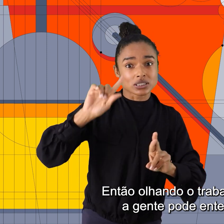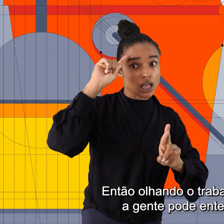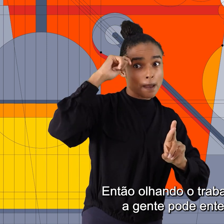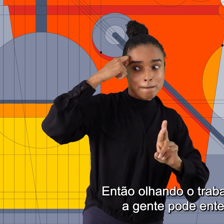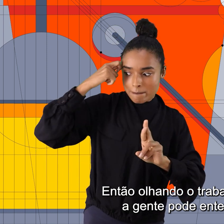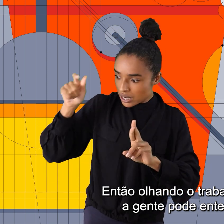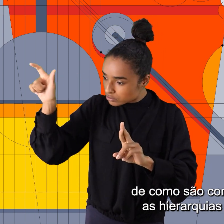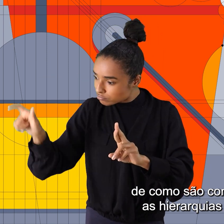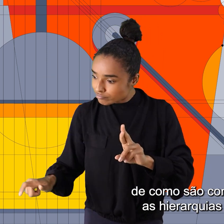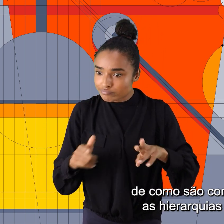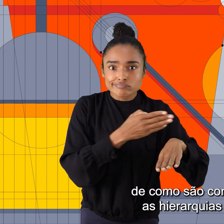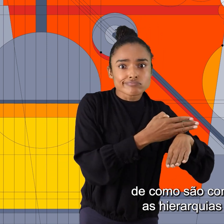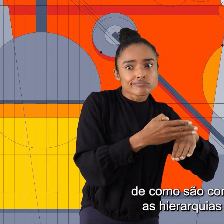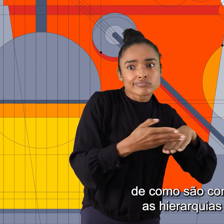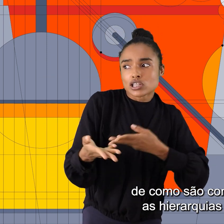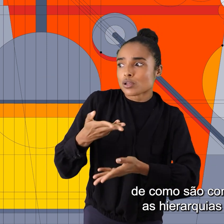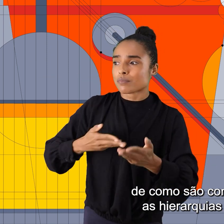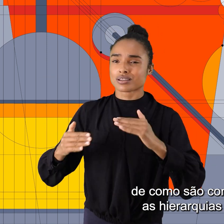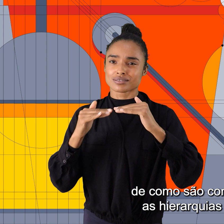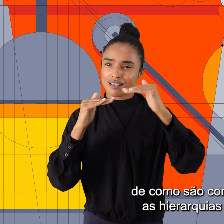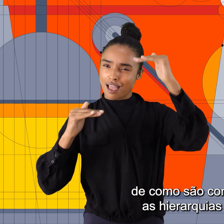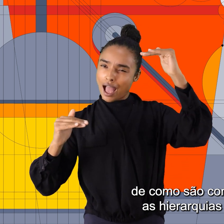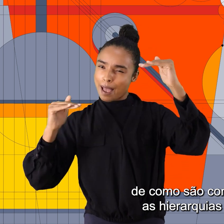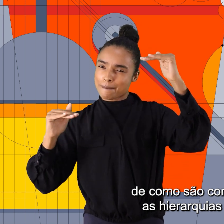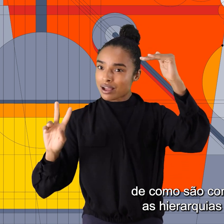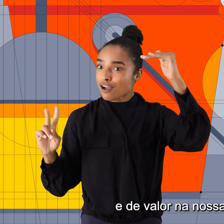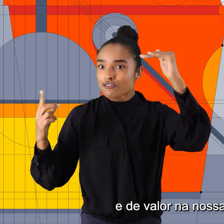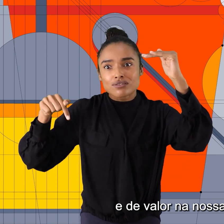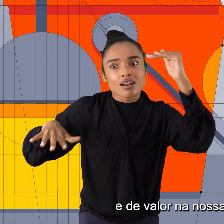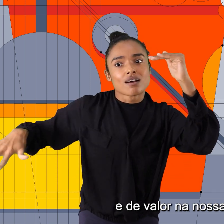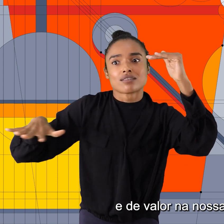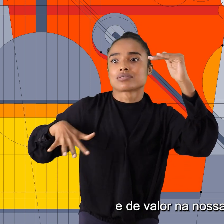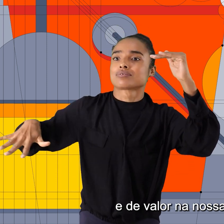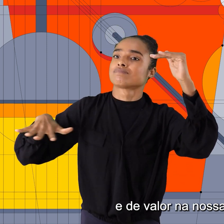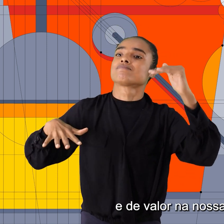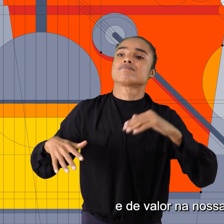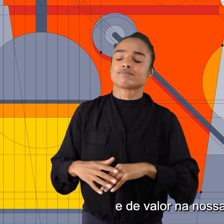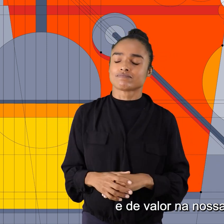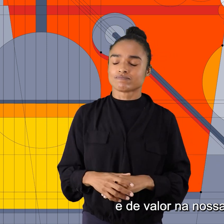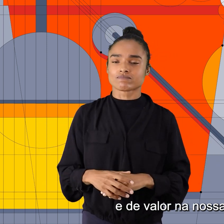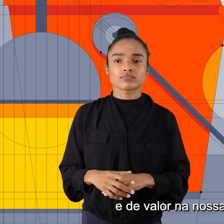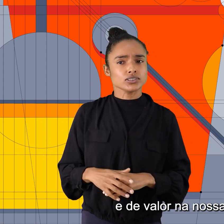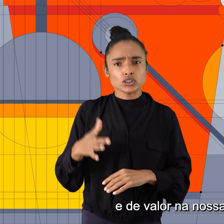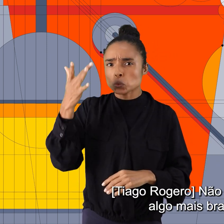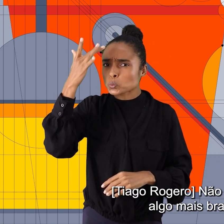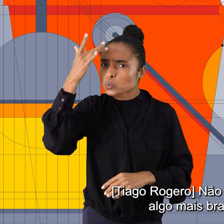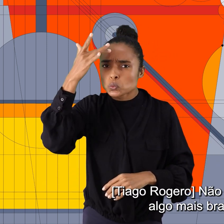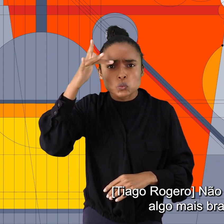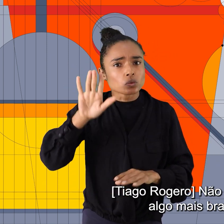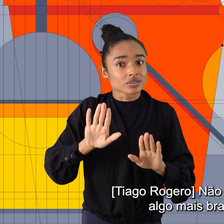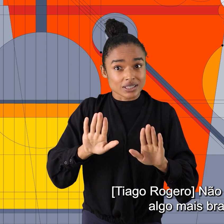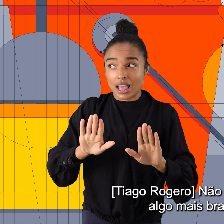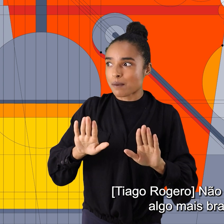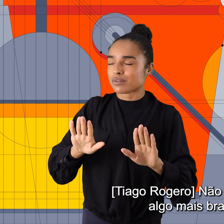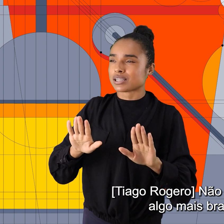pode entender muito de como são constituídas as hierarquias sociais e de valor na nossa sociedade. Não sei se